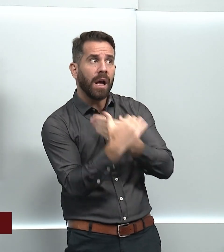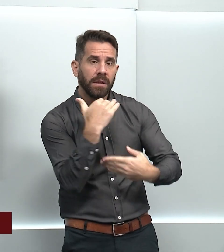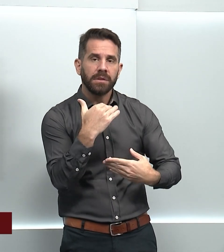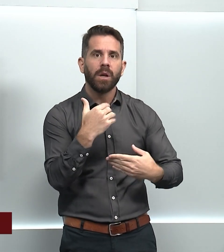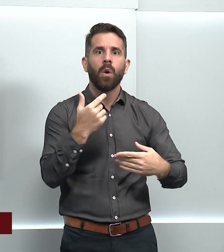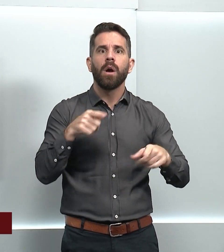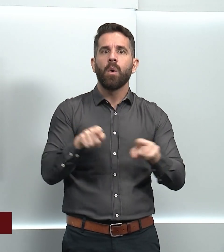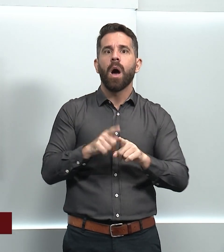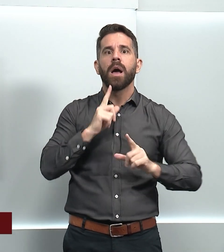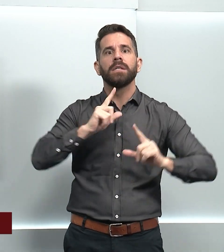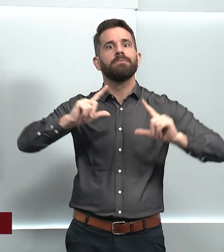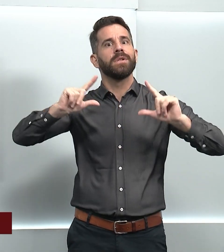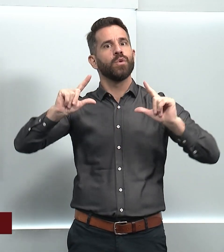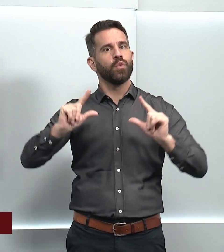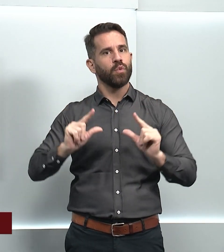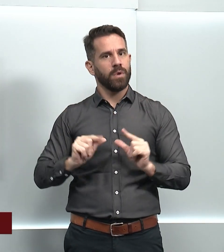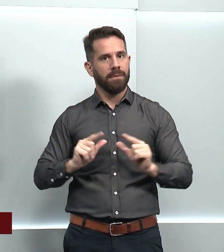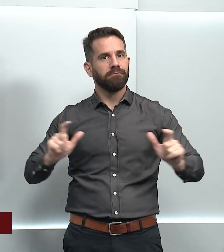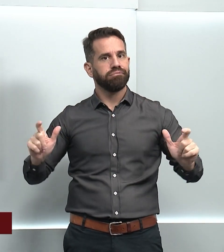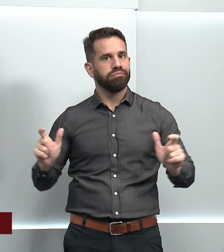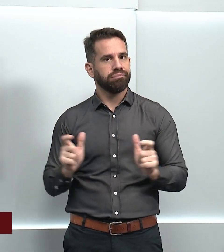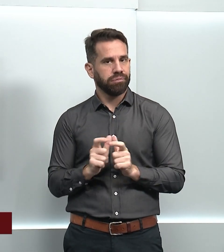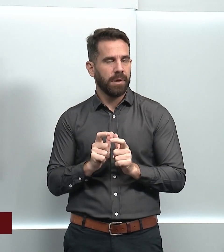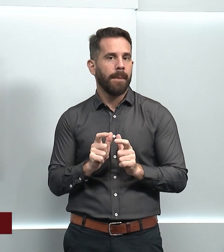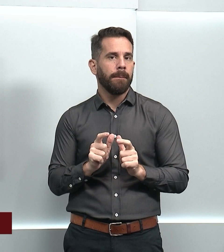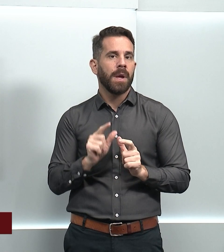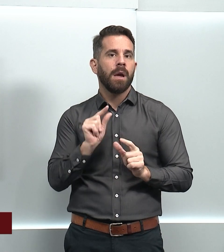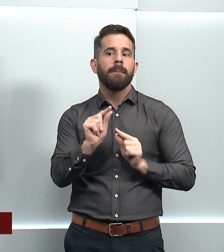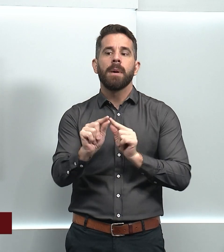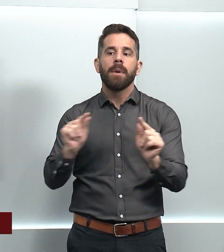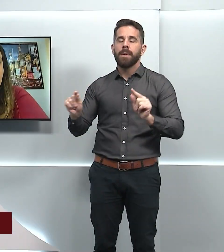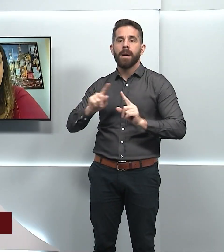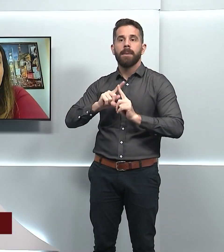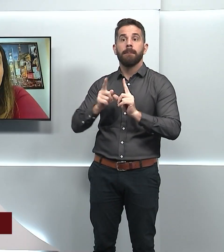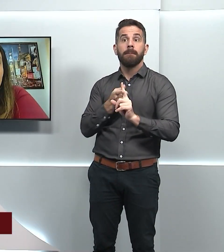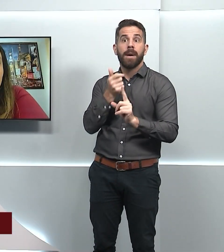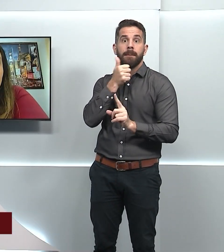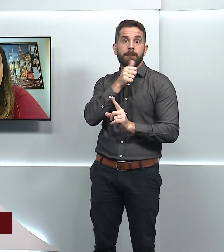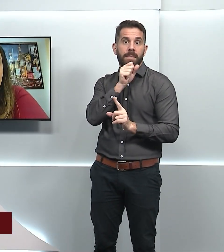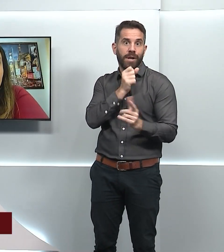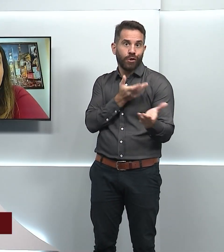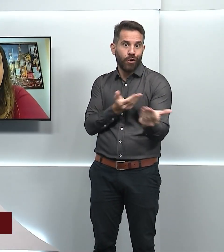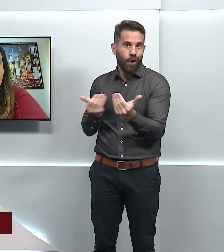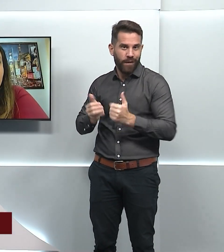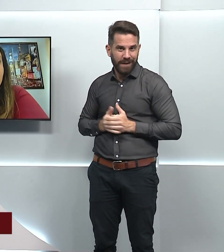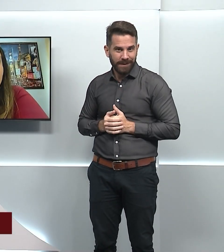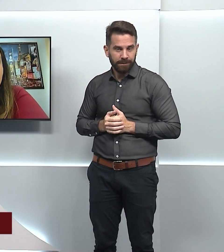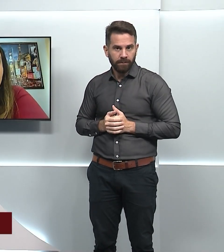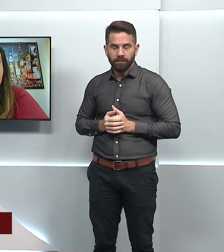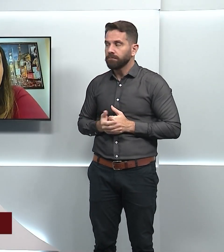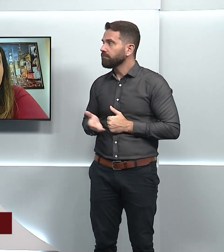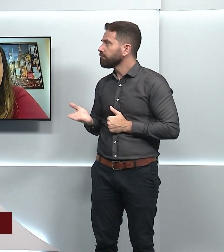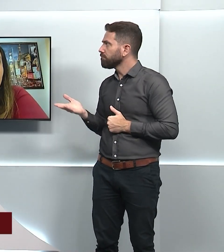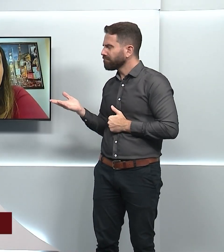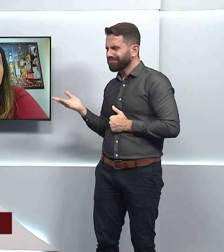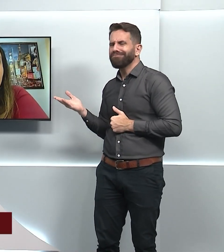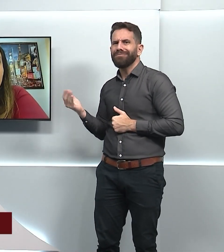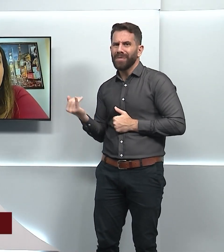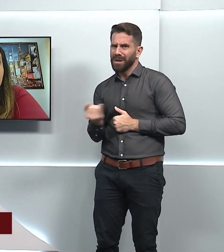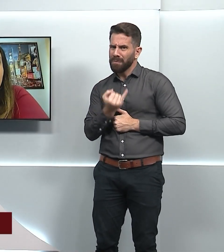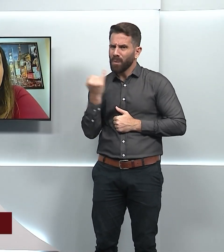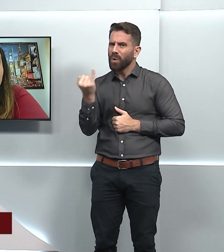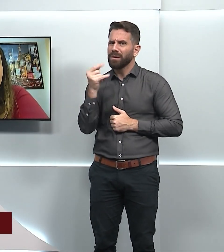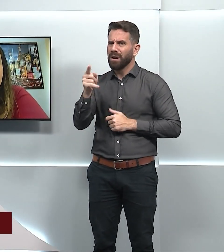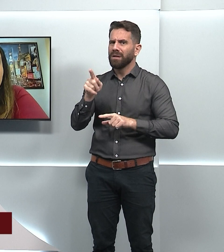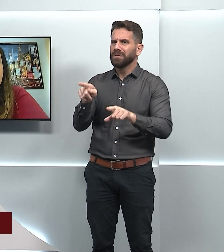falar sobre educação sexual, não é, doutora? É importante que esses adolescentes conheçam o próprio corpo, saibam como evitar uma